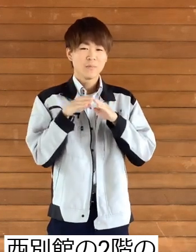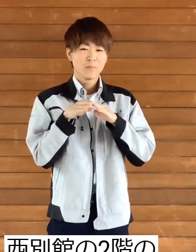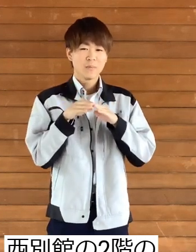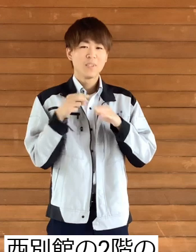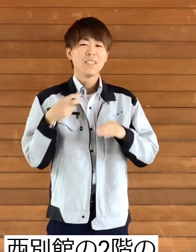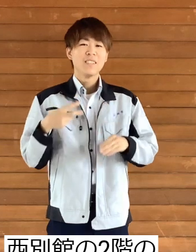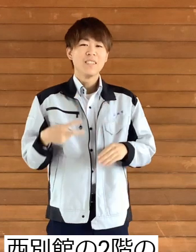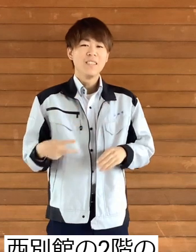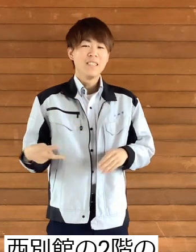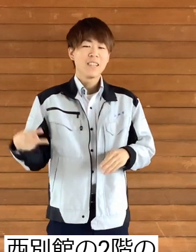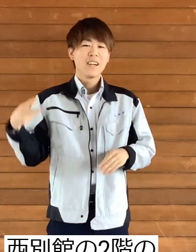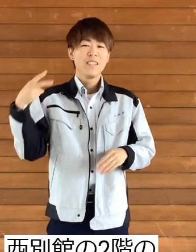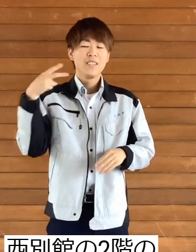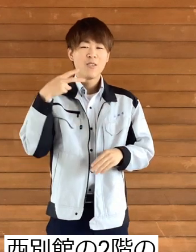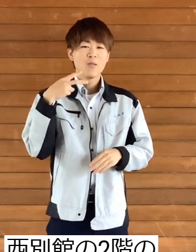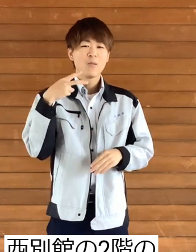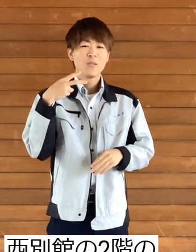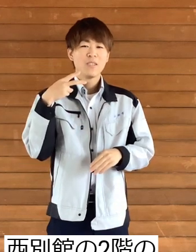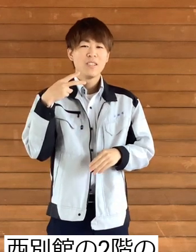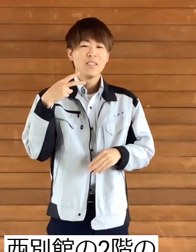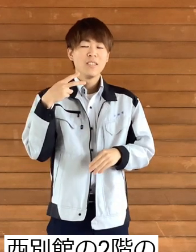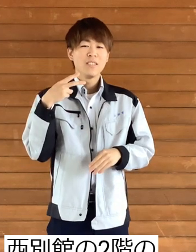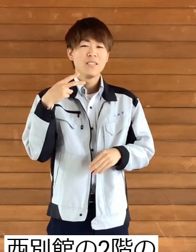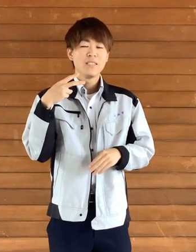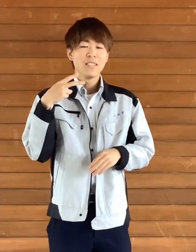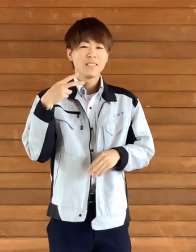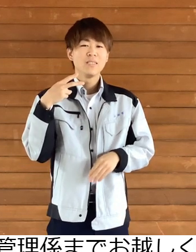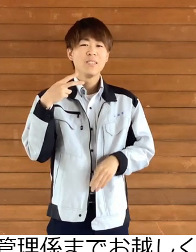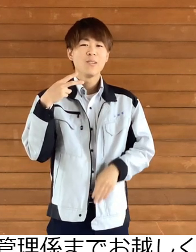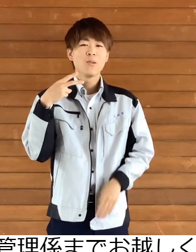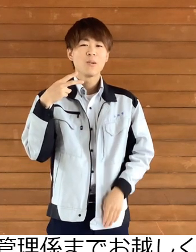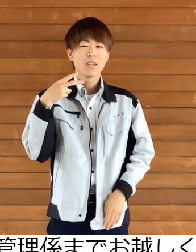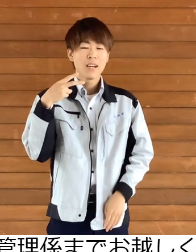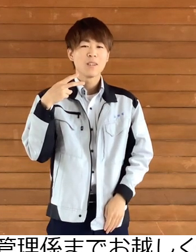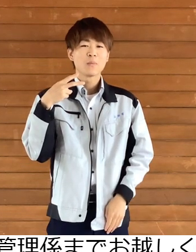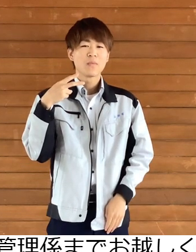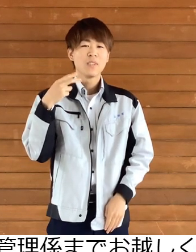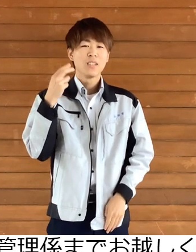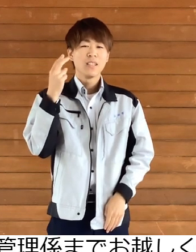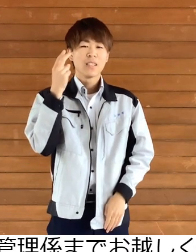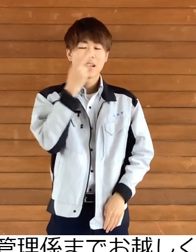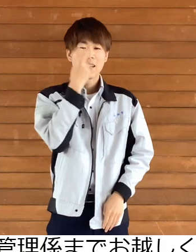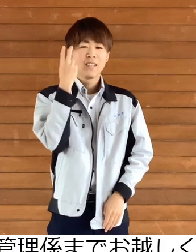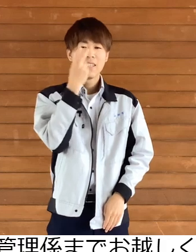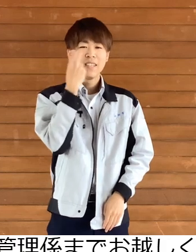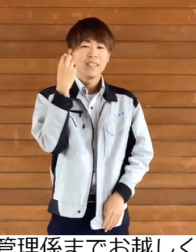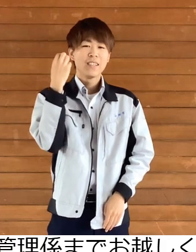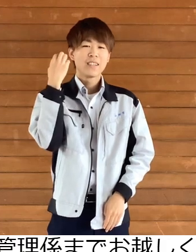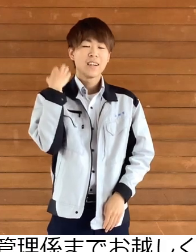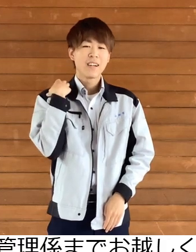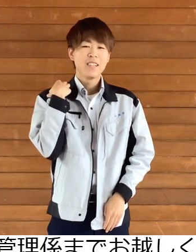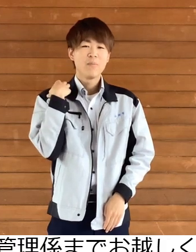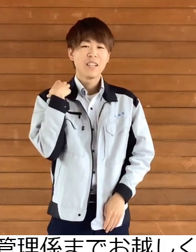別館2階の下水道化管理係り